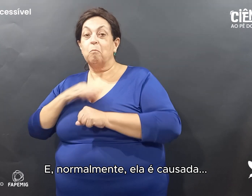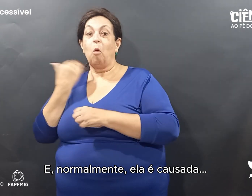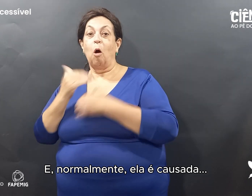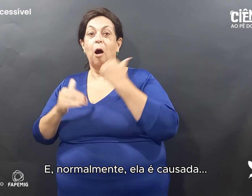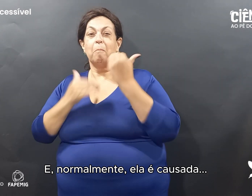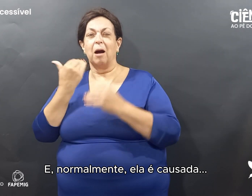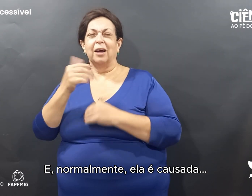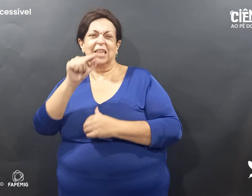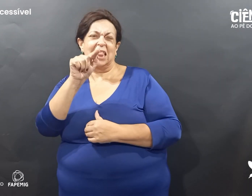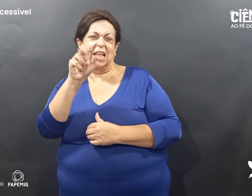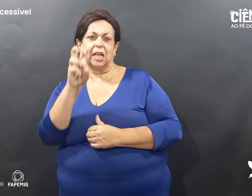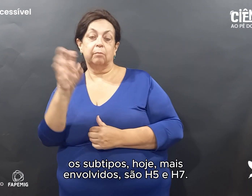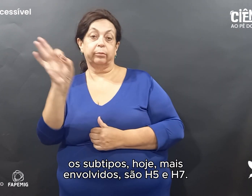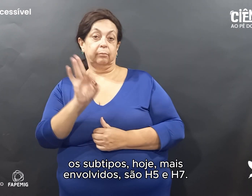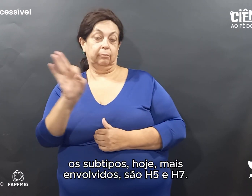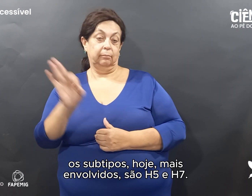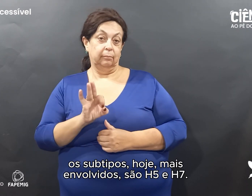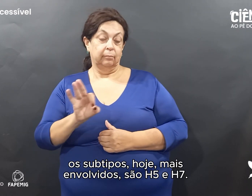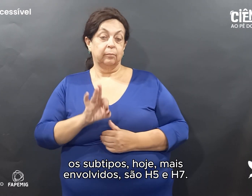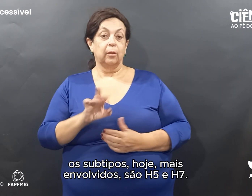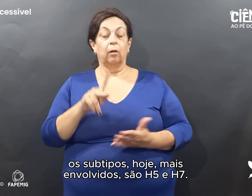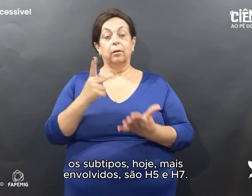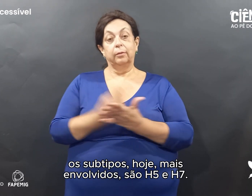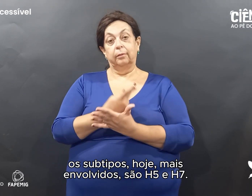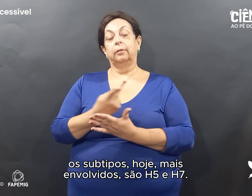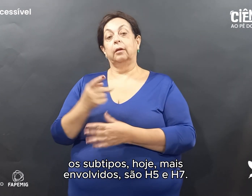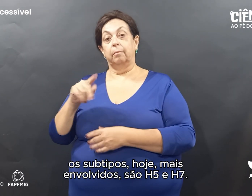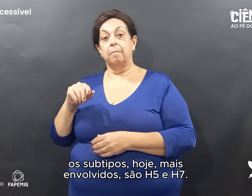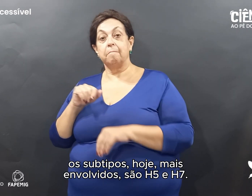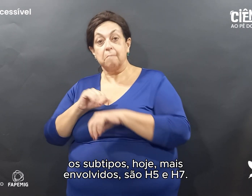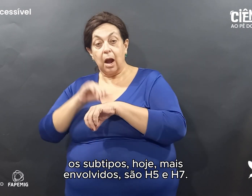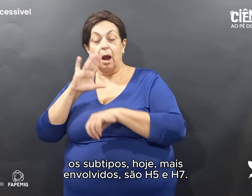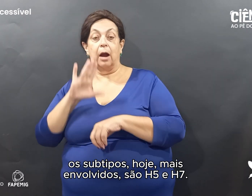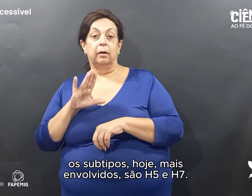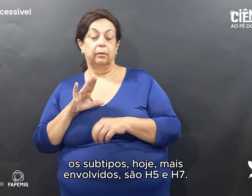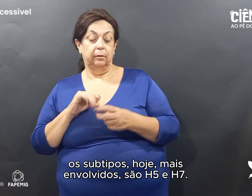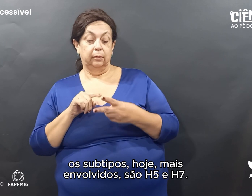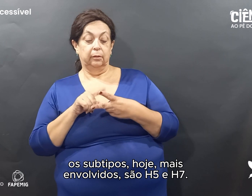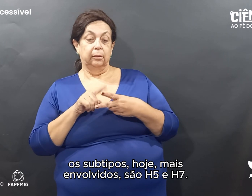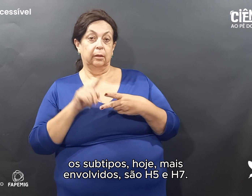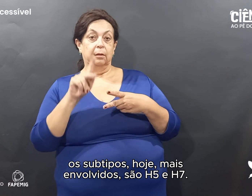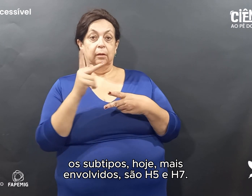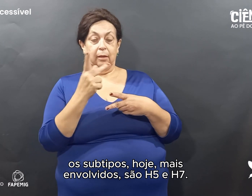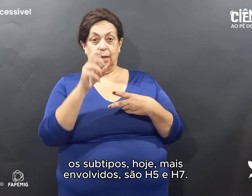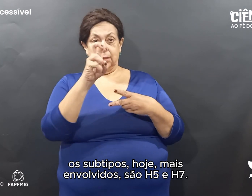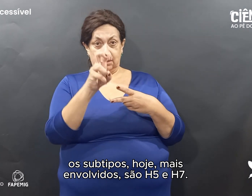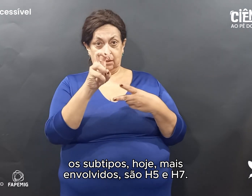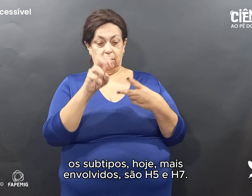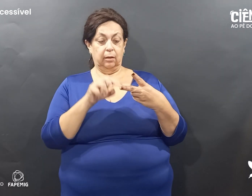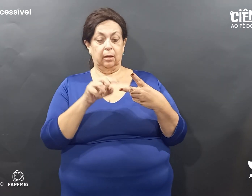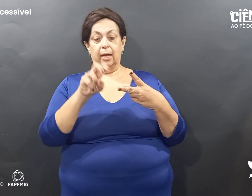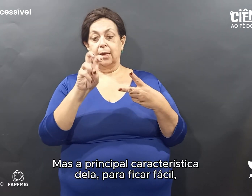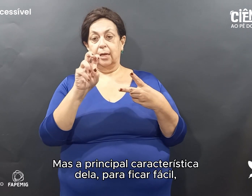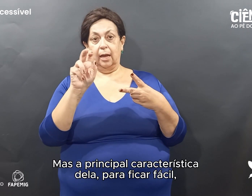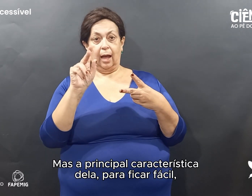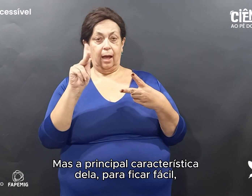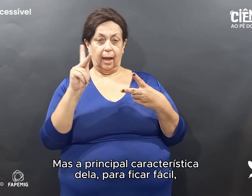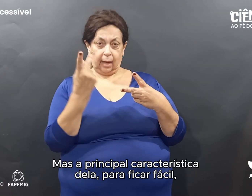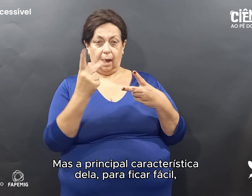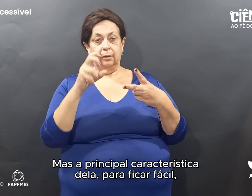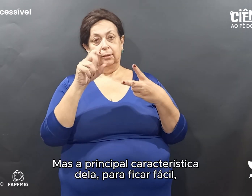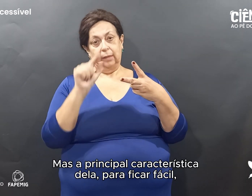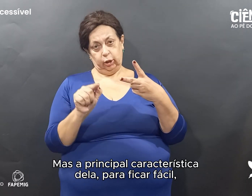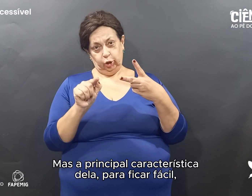normalmente, ela é causada, os subtipos hoje mais envolvidos são H5 e H7. Mas a